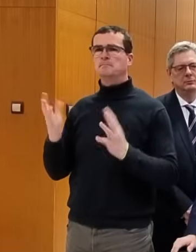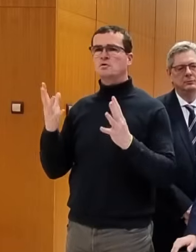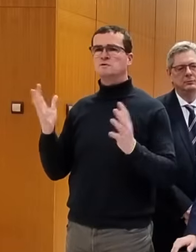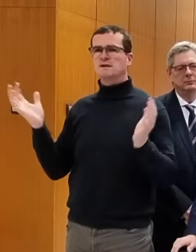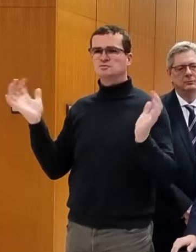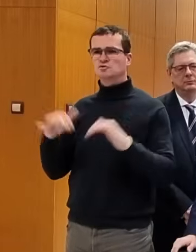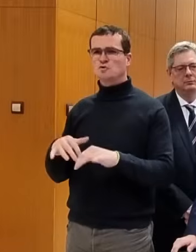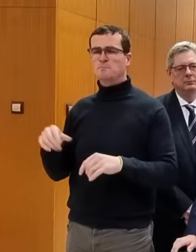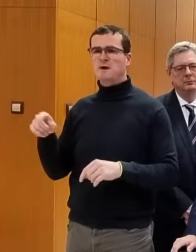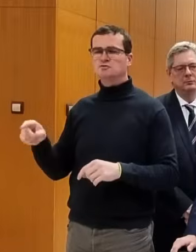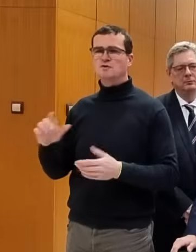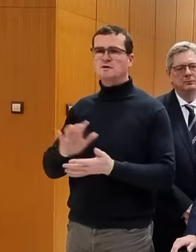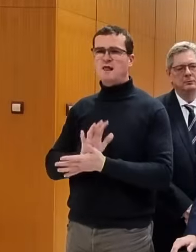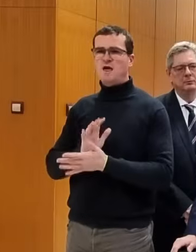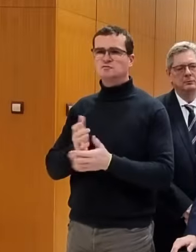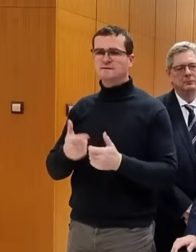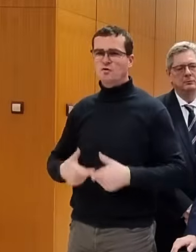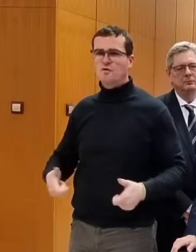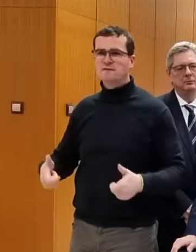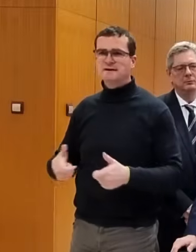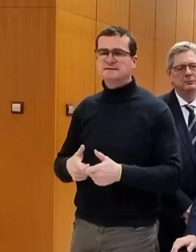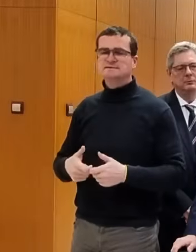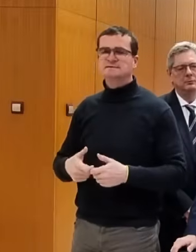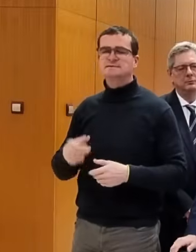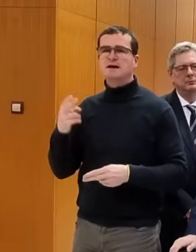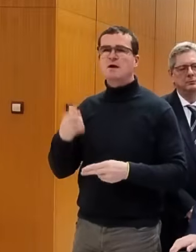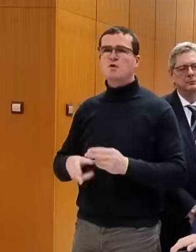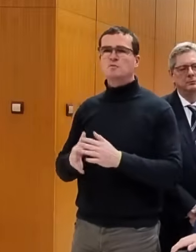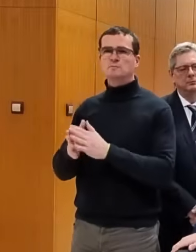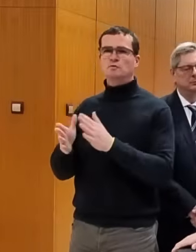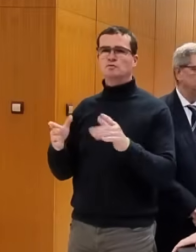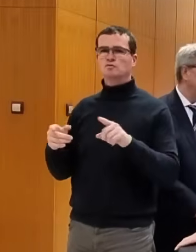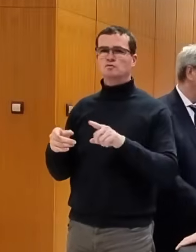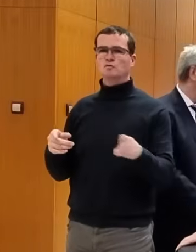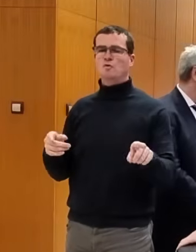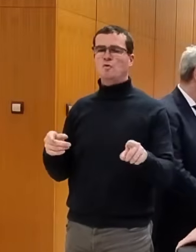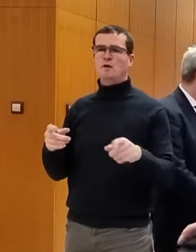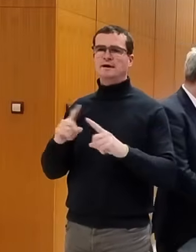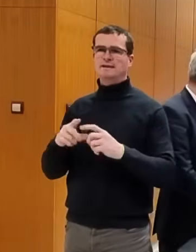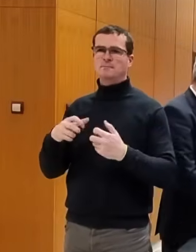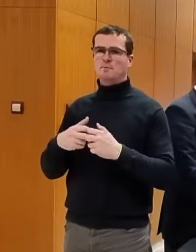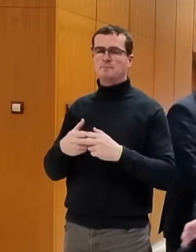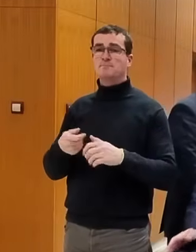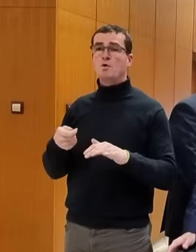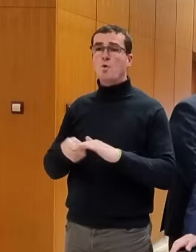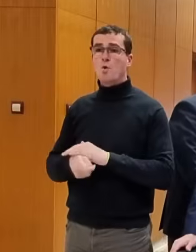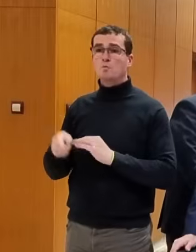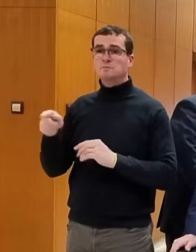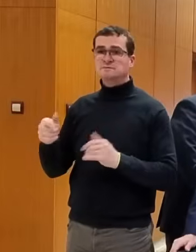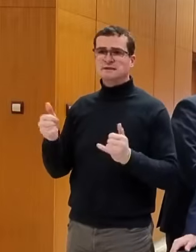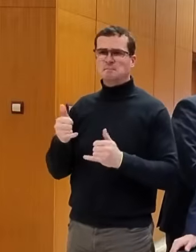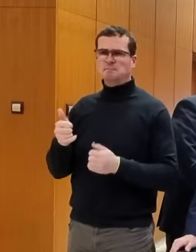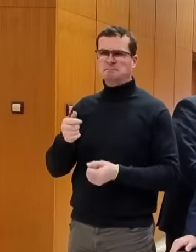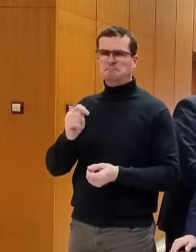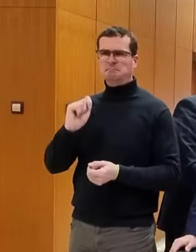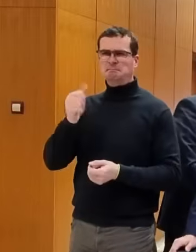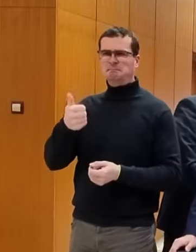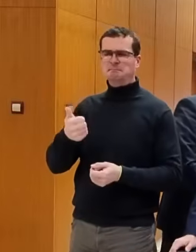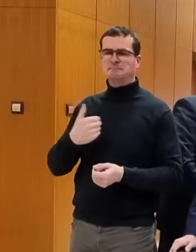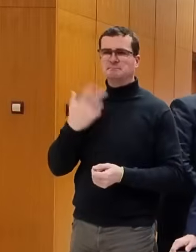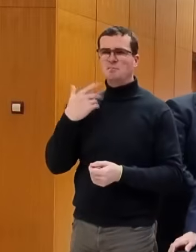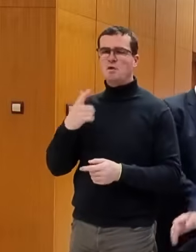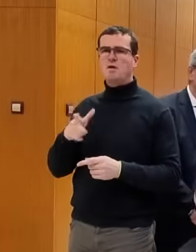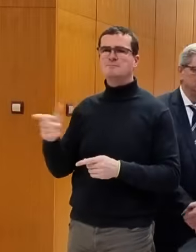protestných zhromaždení, tlačových konferencií a končiac s nejakými inými problémami, ale korupcie je tam naozaj minimum, ktorá mala